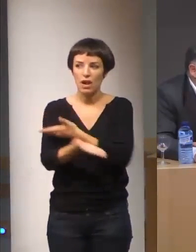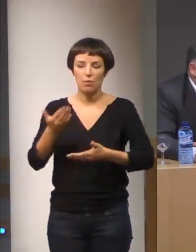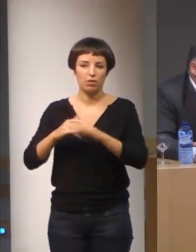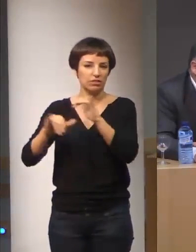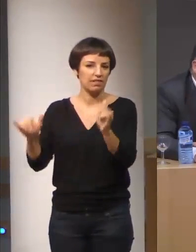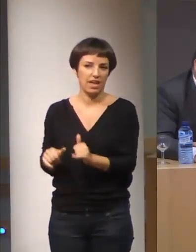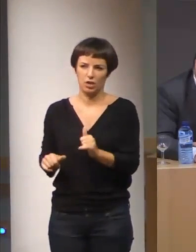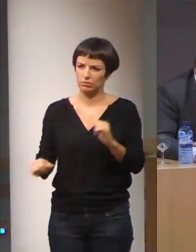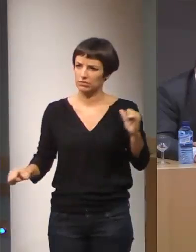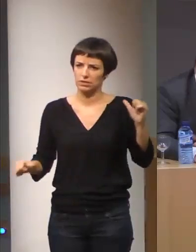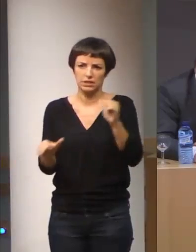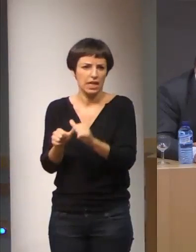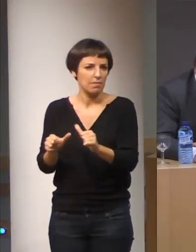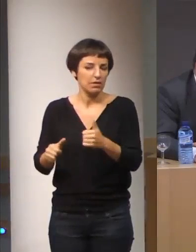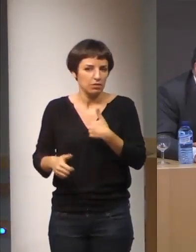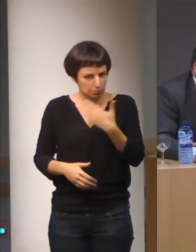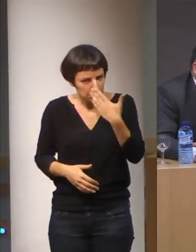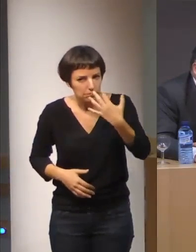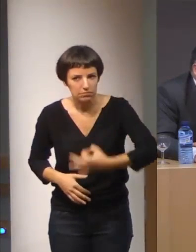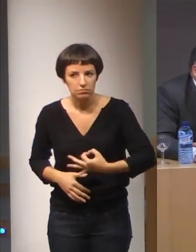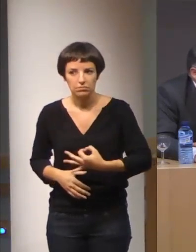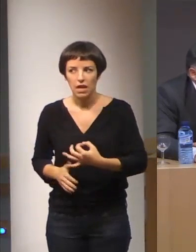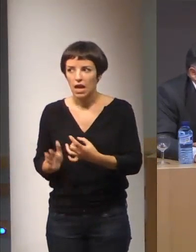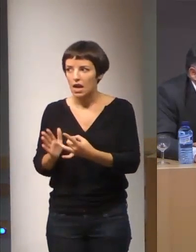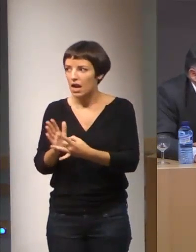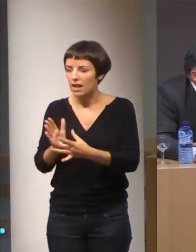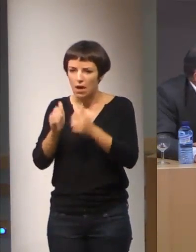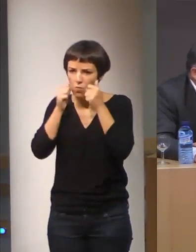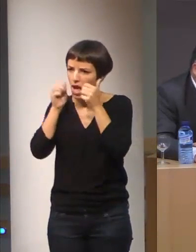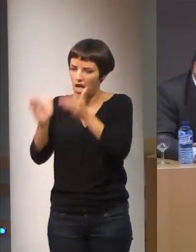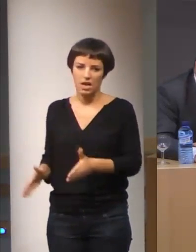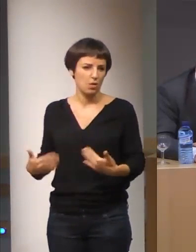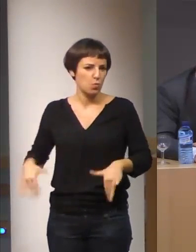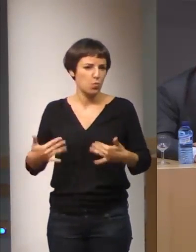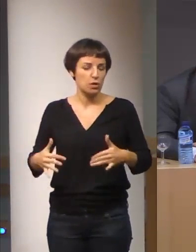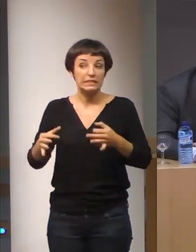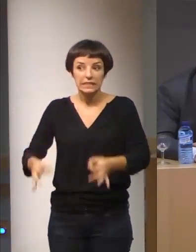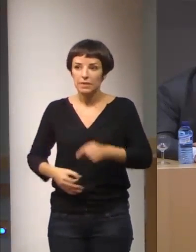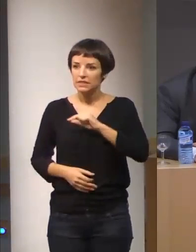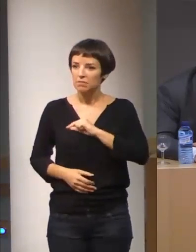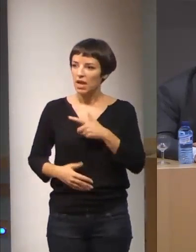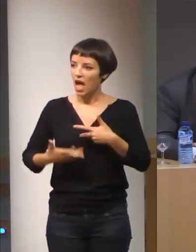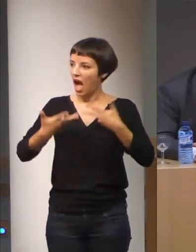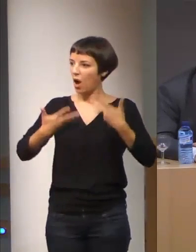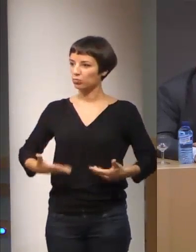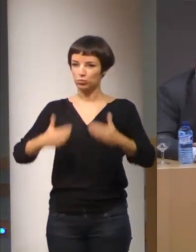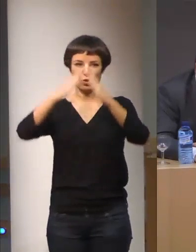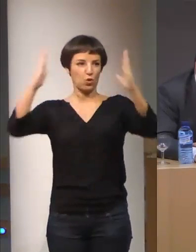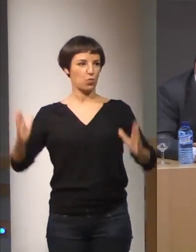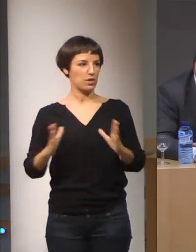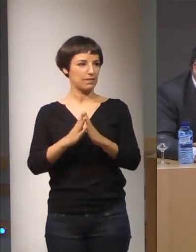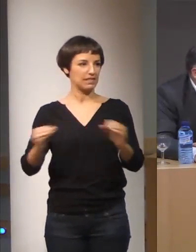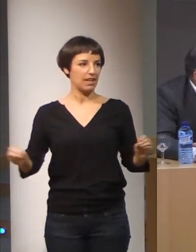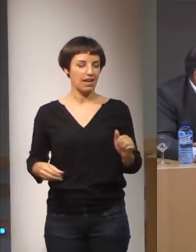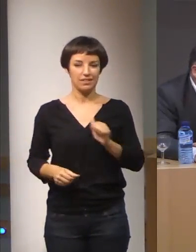todo momento Y tengo que decirlo su buena calidad humana en todo momento me he sentido muy a gusto en esta Universidad y